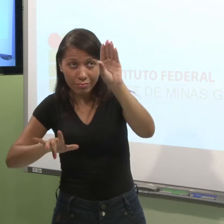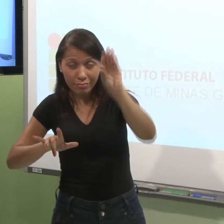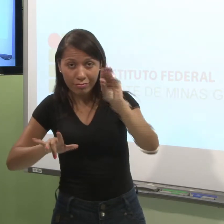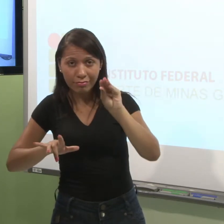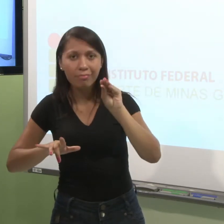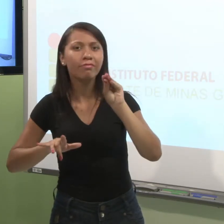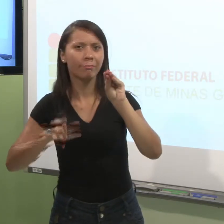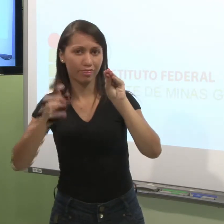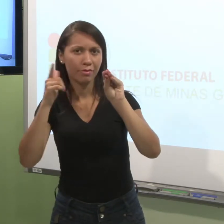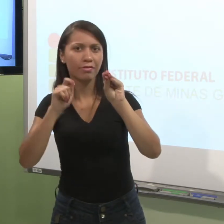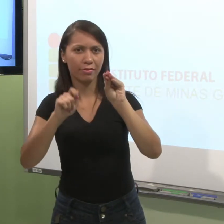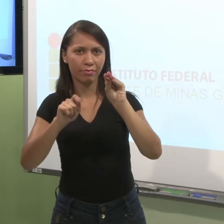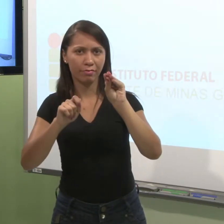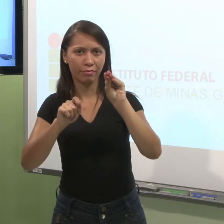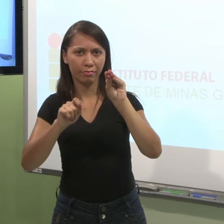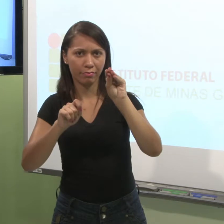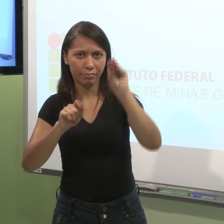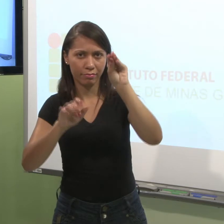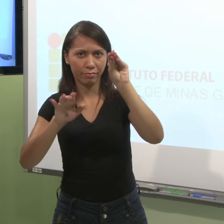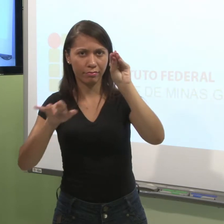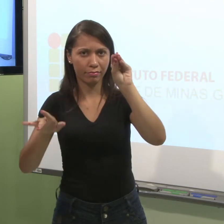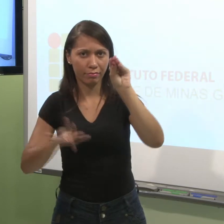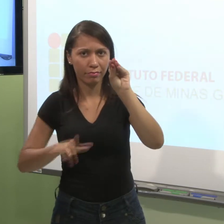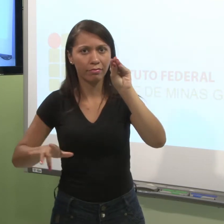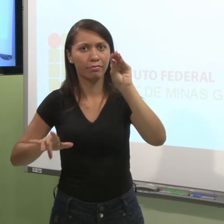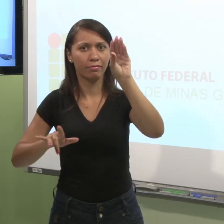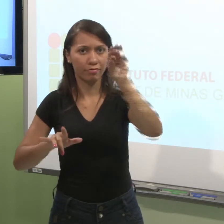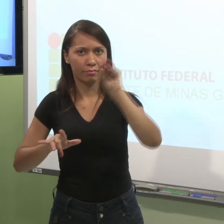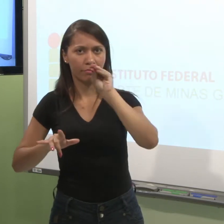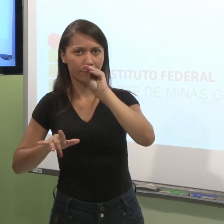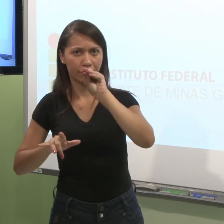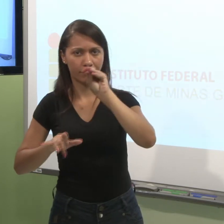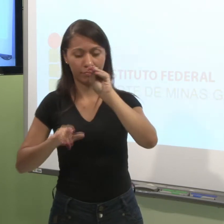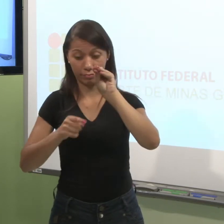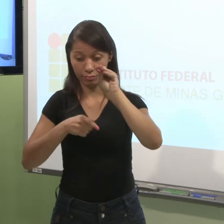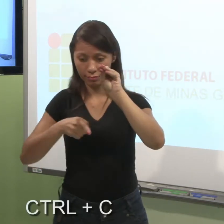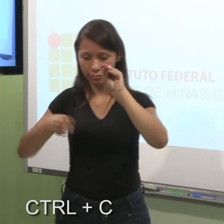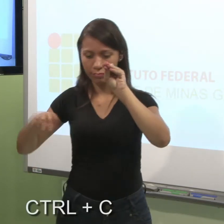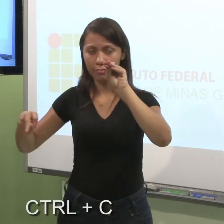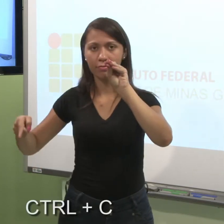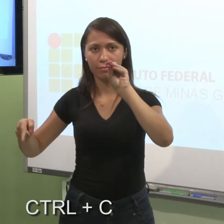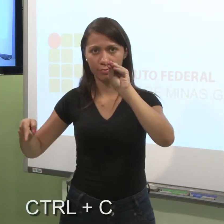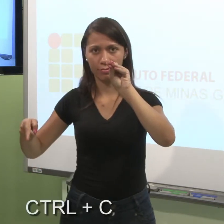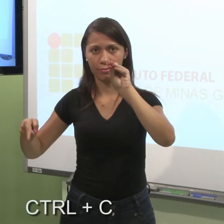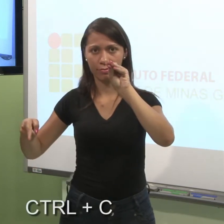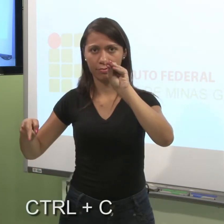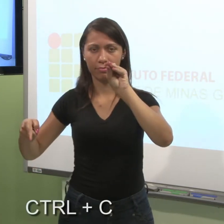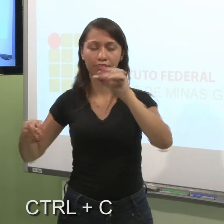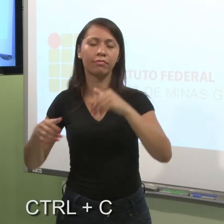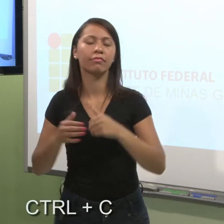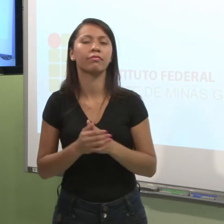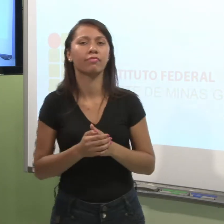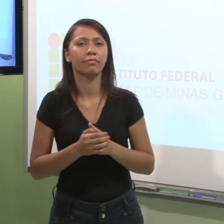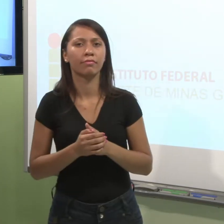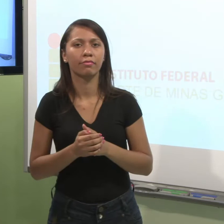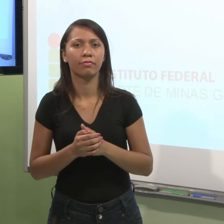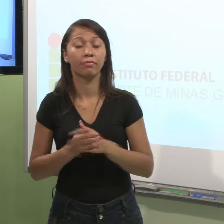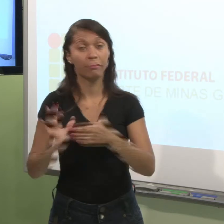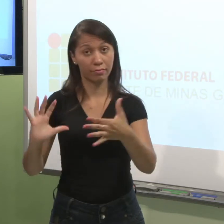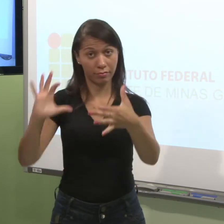selecionado, vocês devem pressionar a combinação de teclas Ctrl mais C para copiar. Feito isso, vocês podem